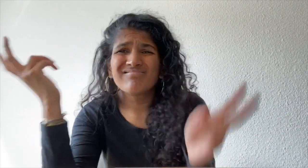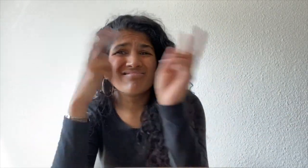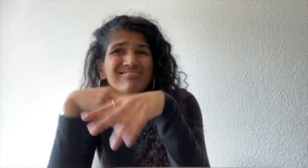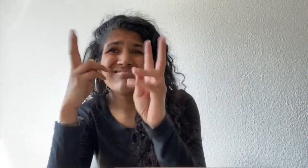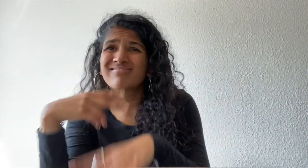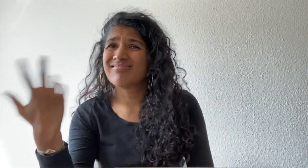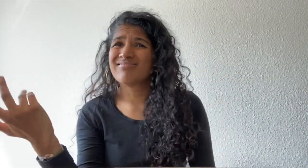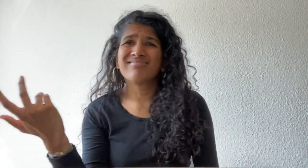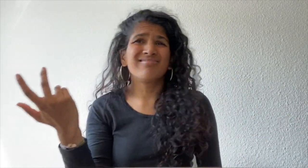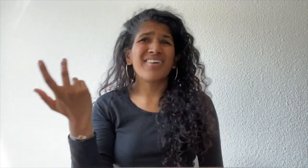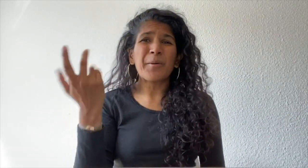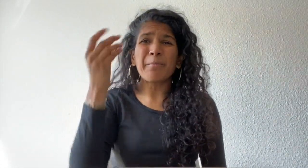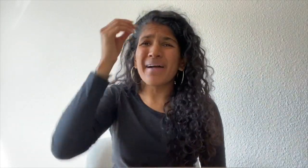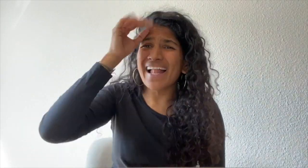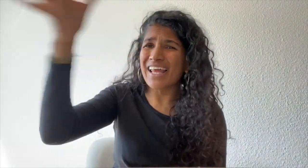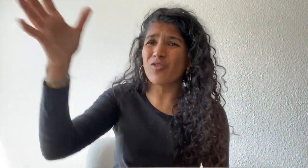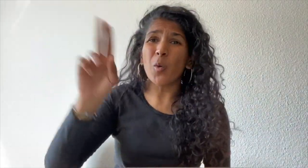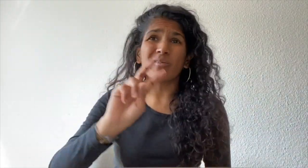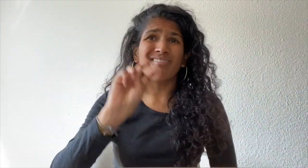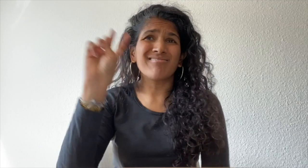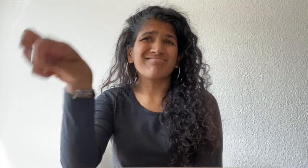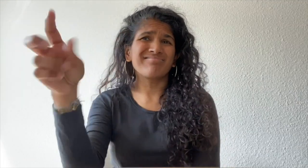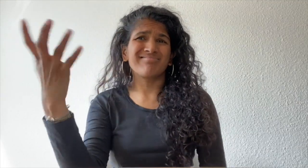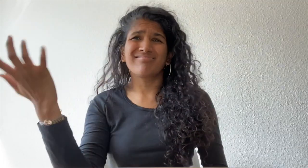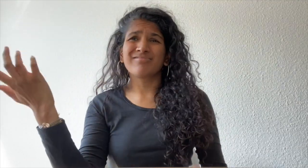zur Bildung, wird auch nicht auf der Straße angestarrt.